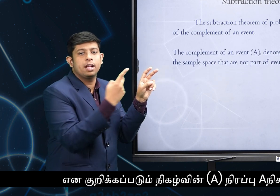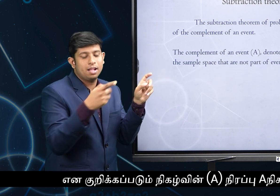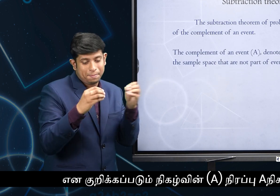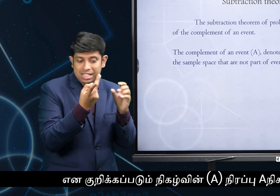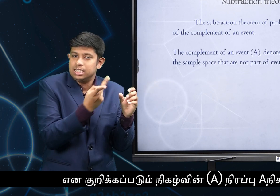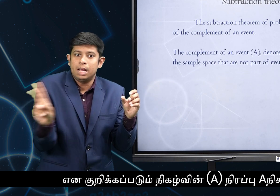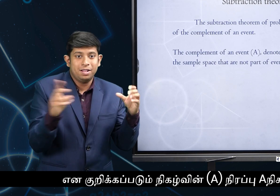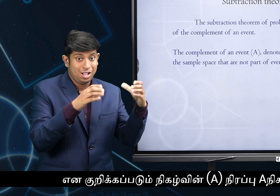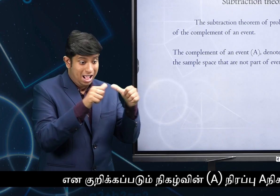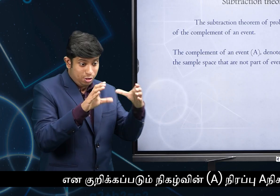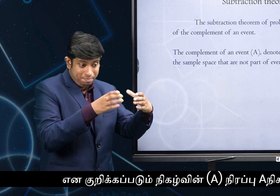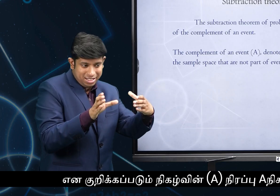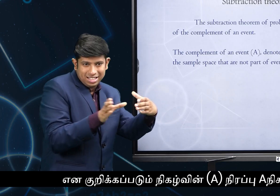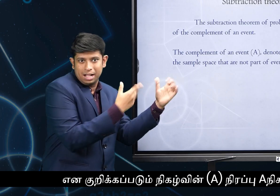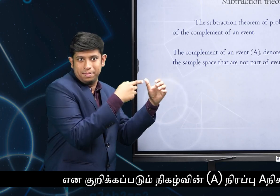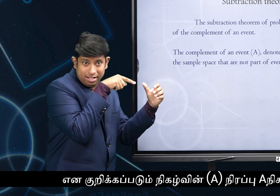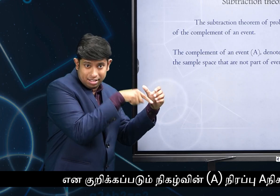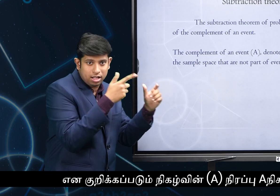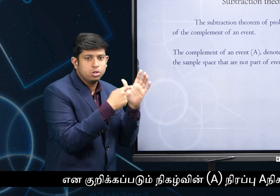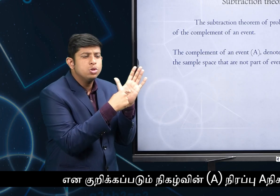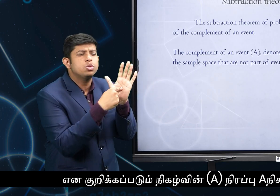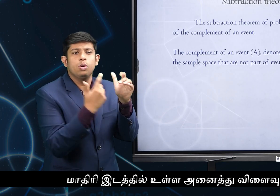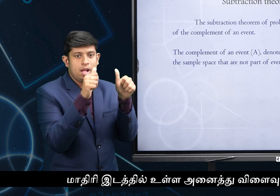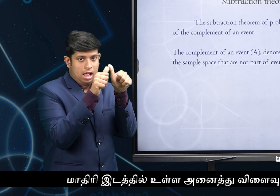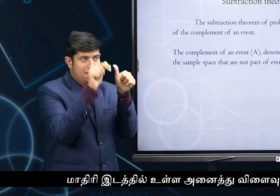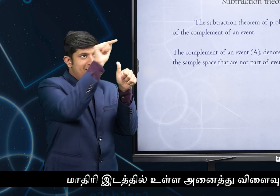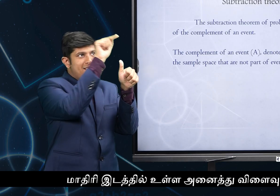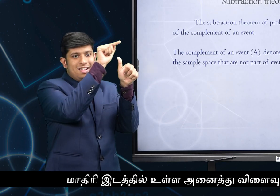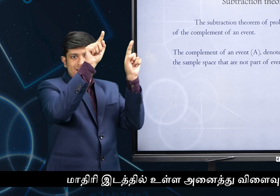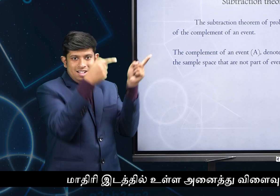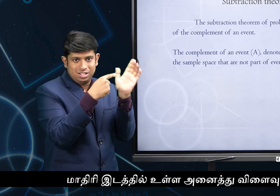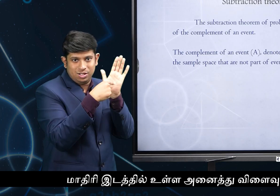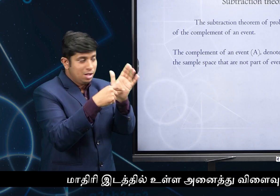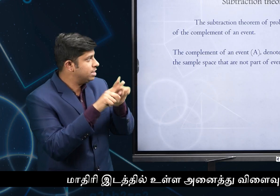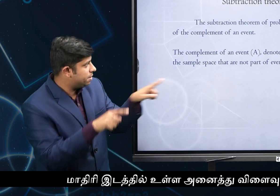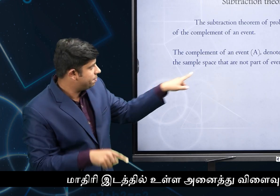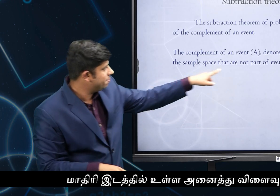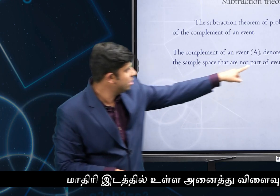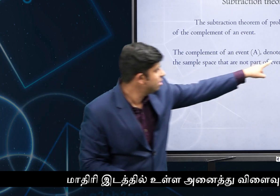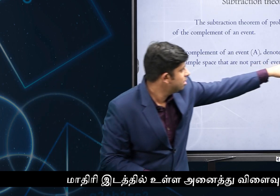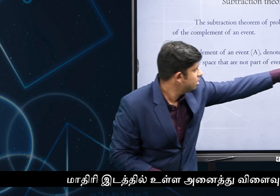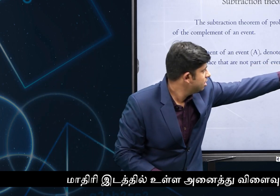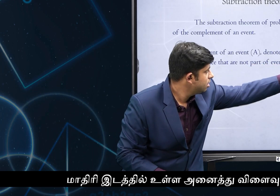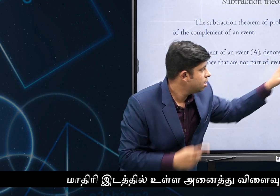நிரப்பு ஏ பார் நிகழ்வு ஏ இன் பகுதியாக இல்லாத மாதிரி இடத்தில் உள்ள அனைத்து விளைவுகளையும்